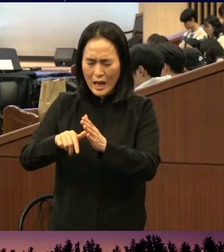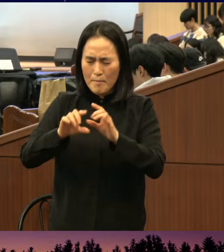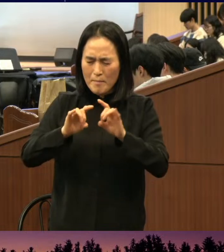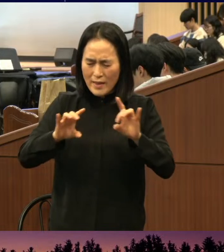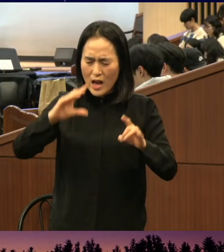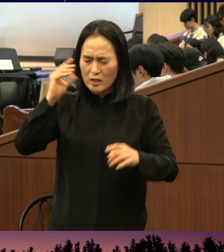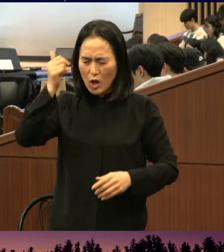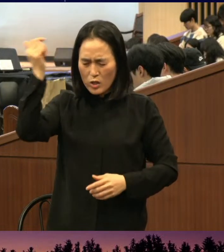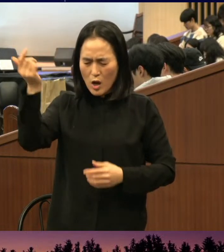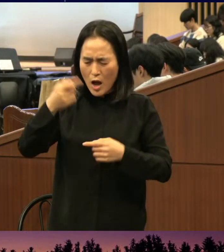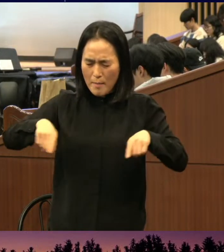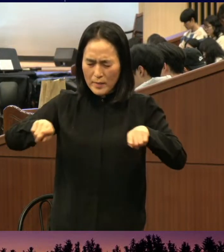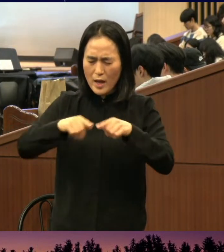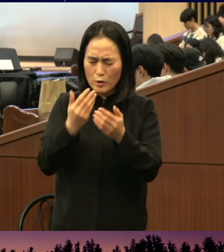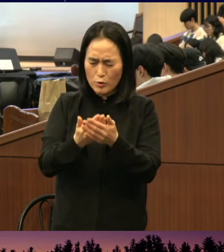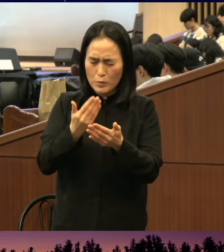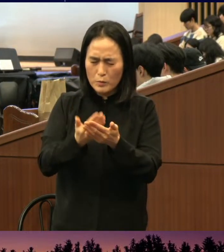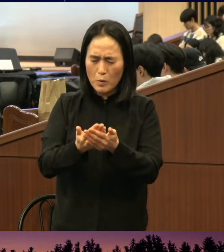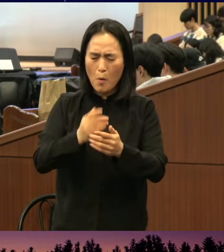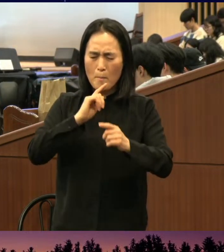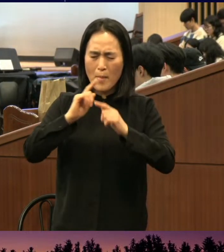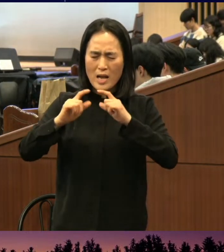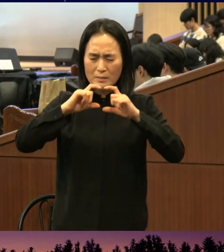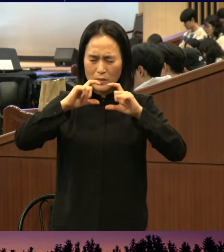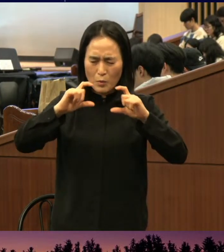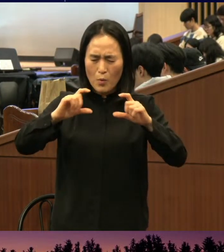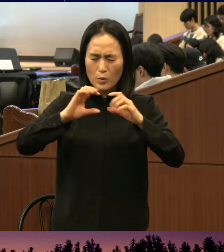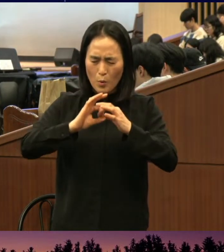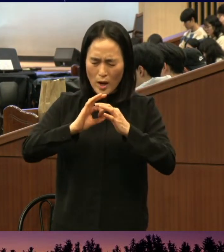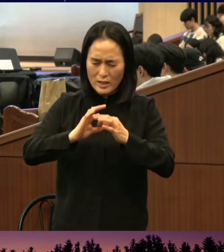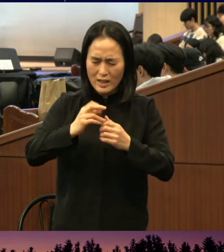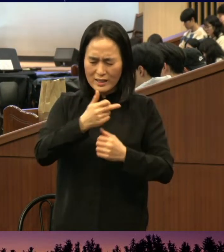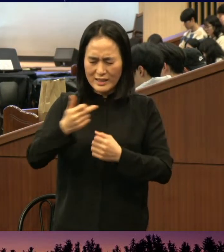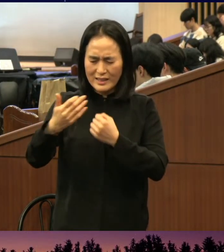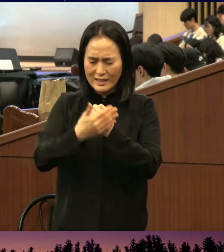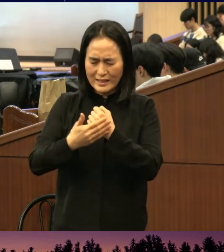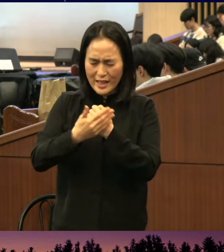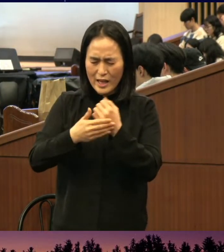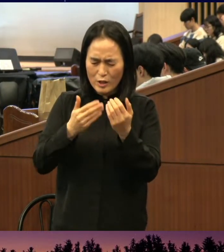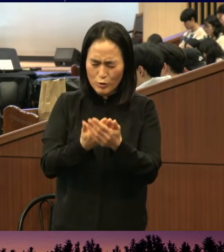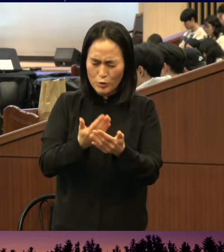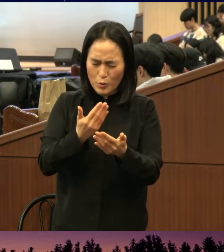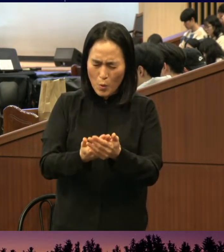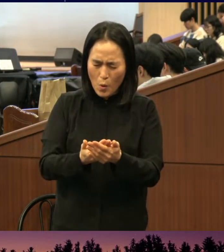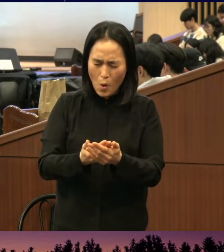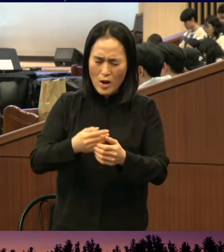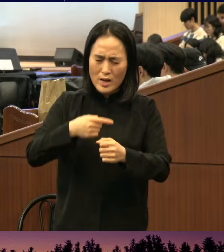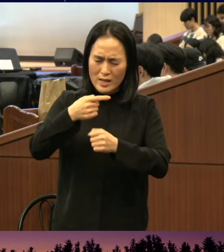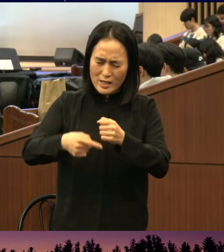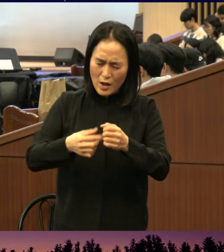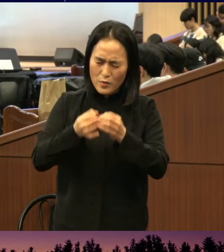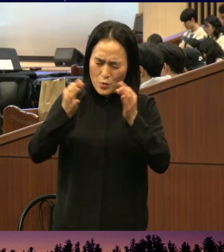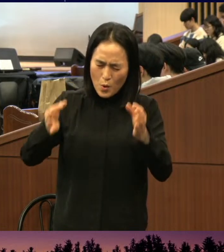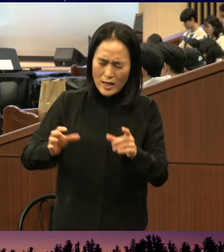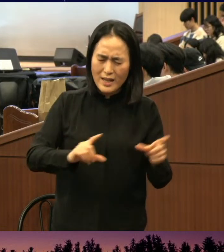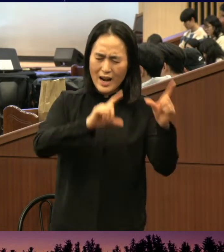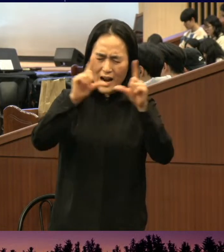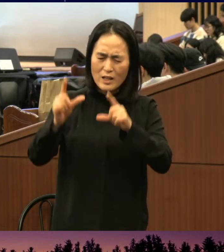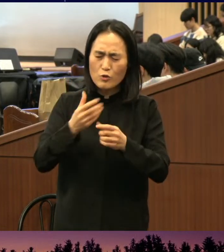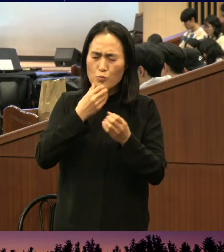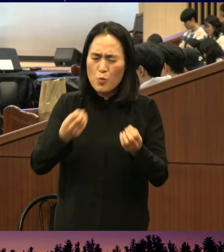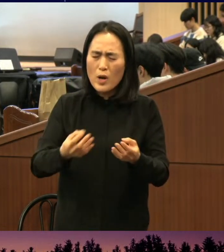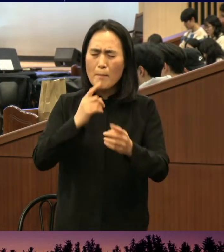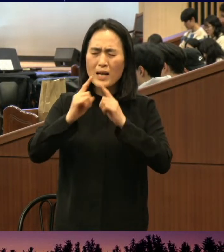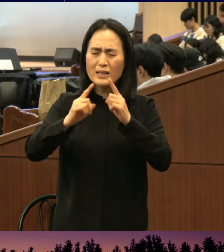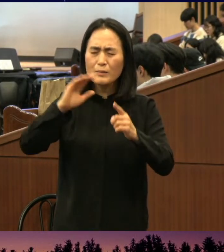주시기를 소원하옵고 말씀을 통하여 큰 은혜를 주시며 또 이 한 해를 살아갈 수 있는 축복의 말씀 되게 하여